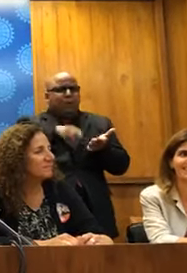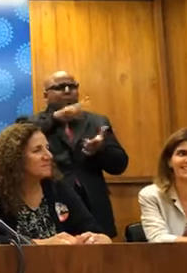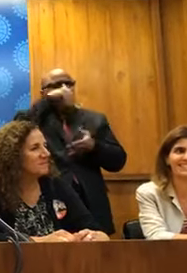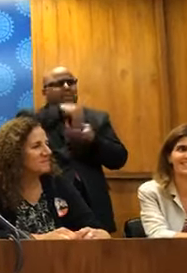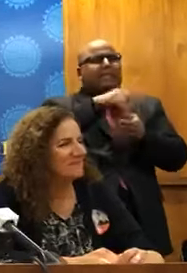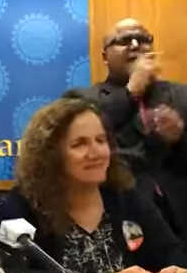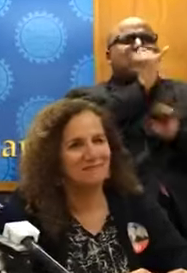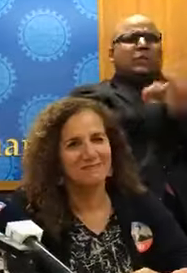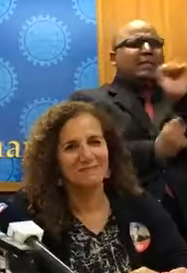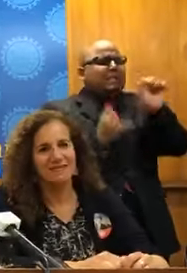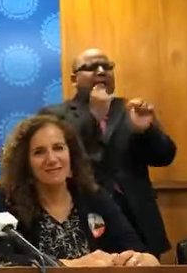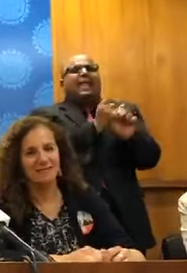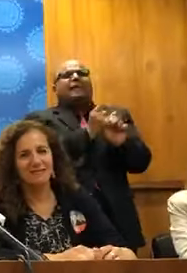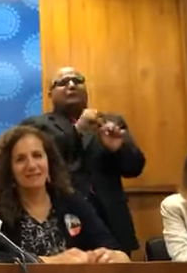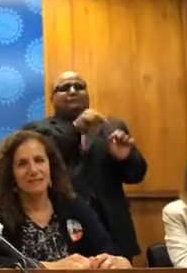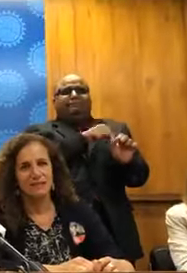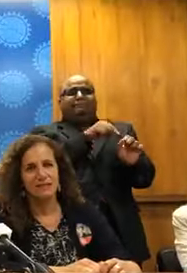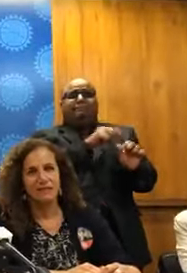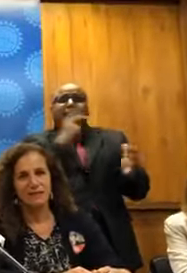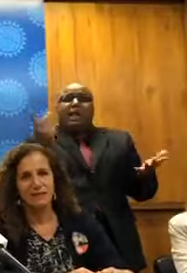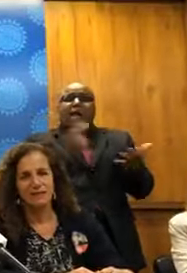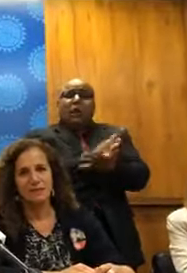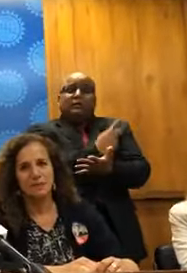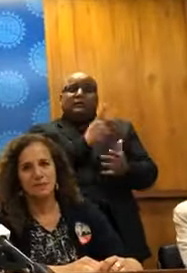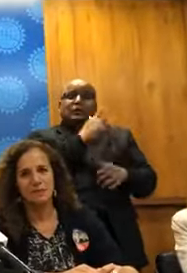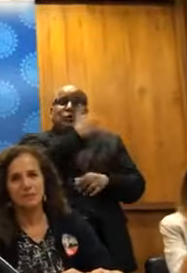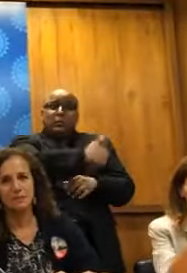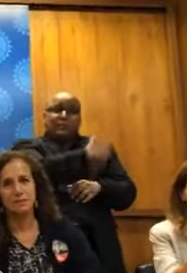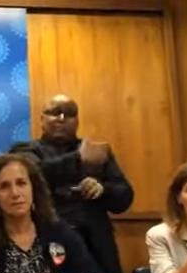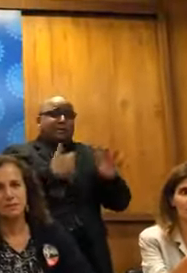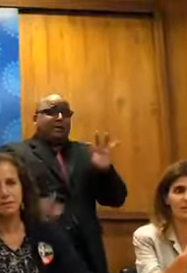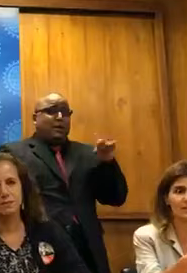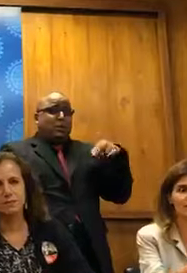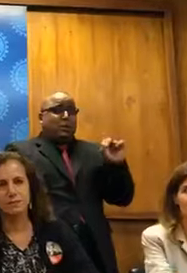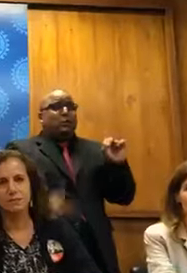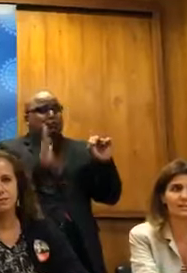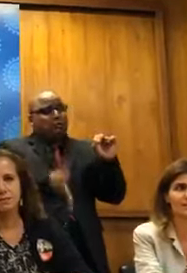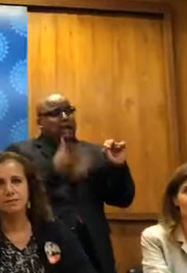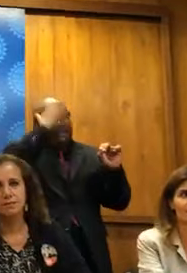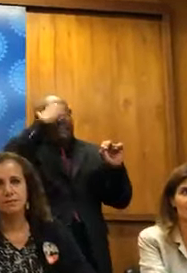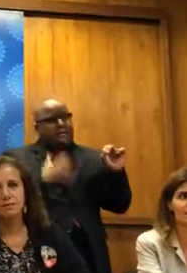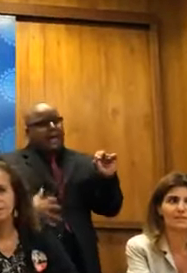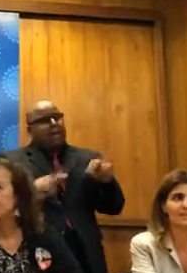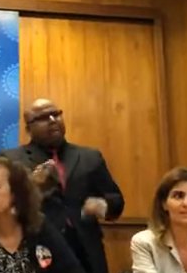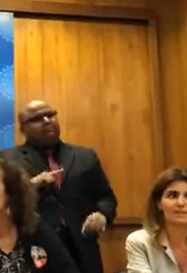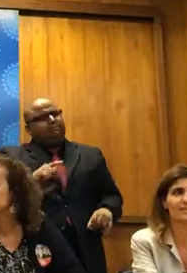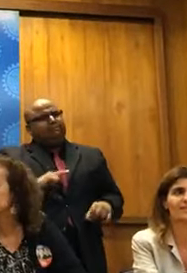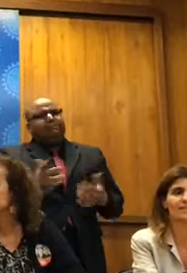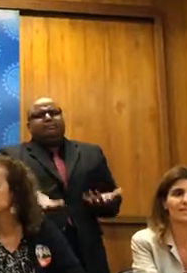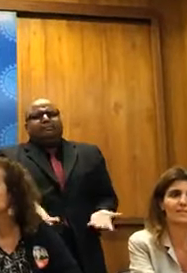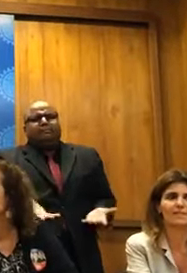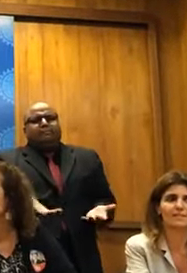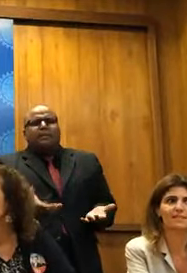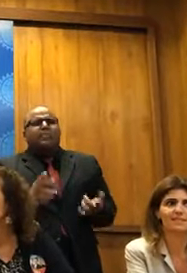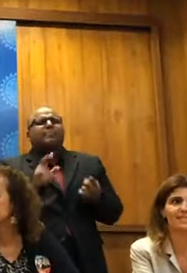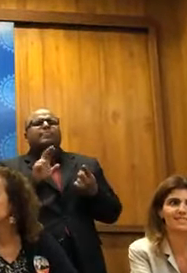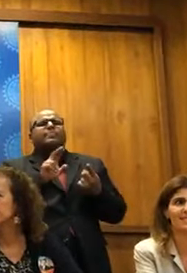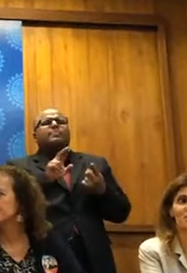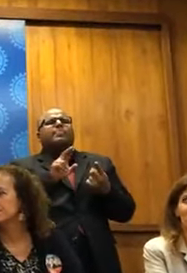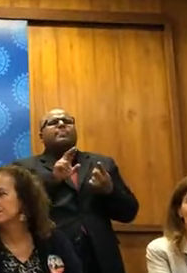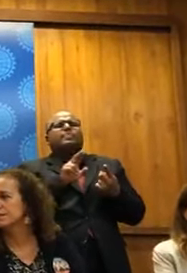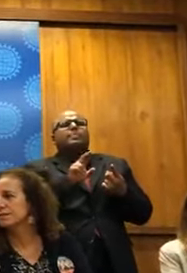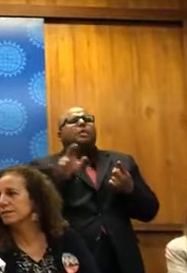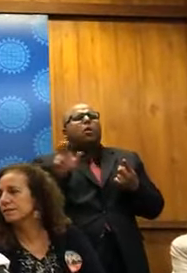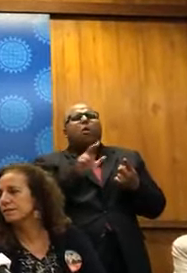virtuais. E o que aconteceu no final do primeiro turno é muito já é muito grave. Não pelo fato